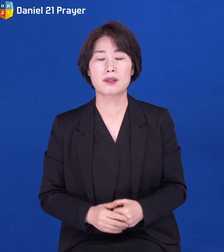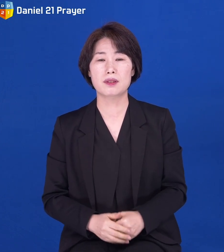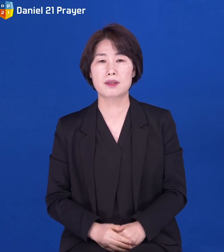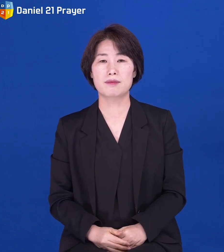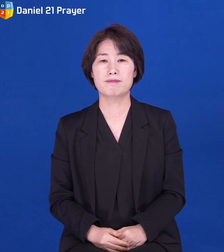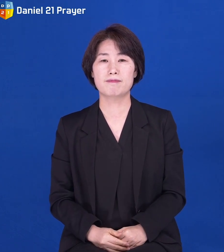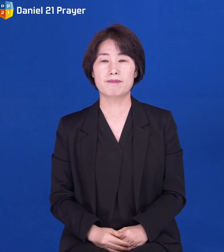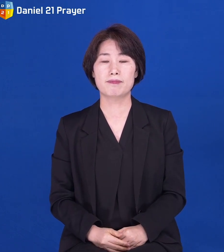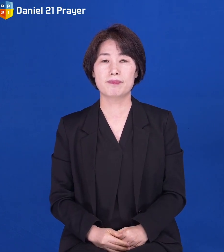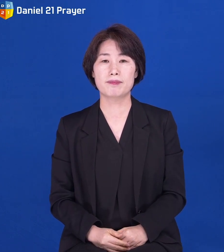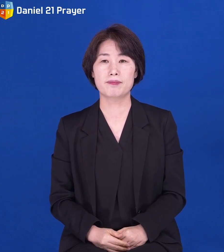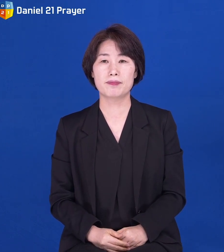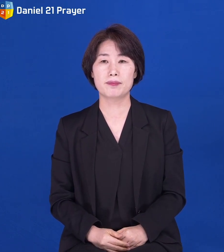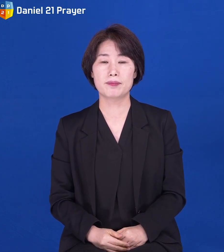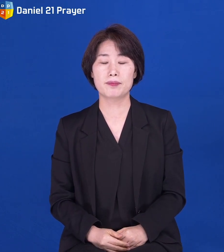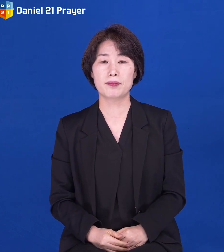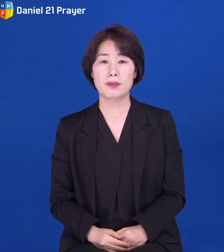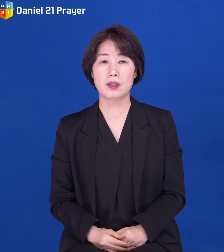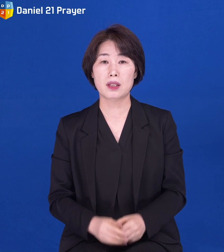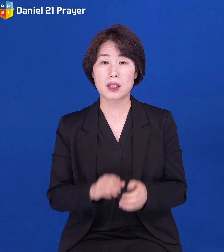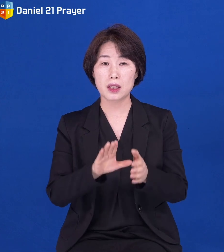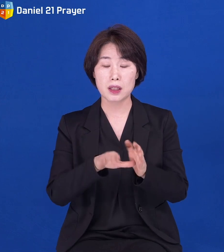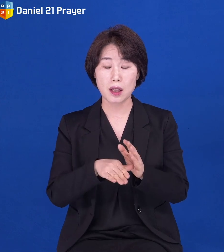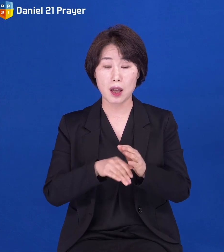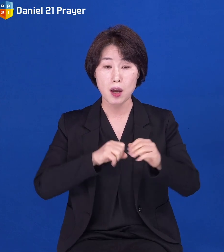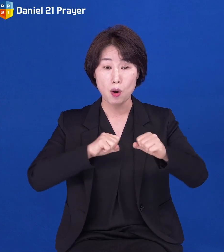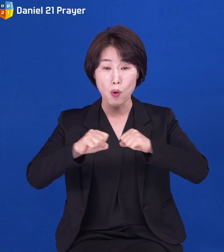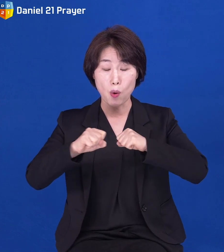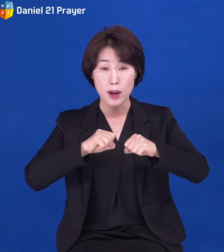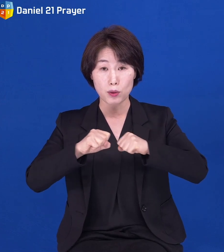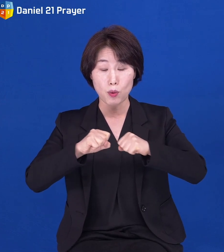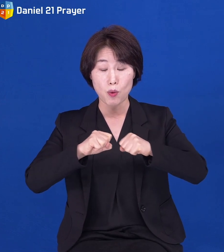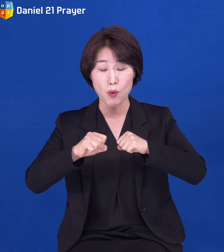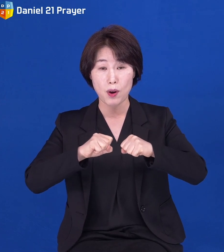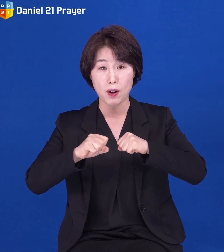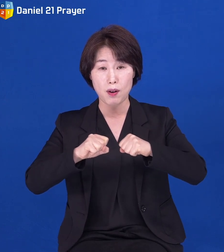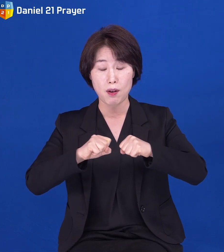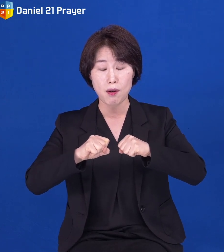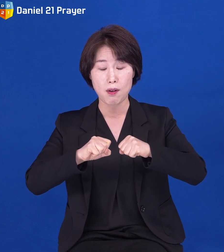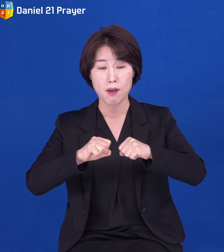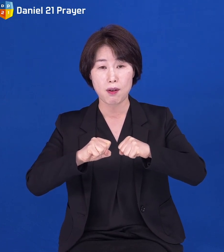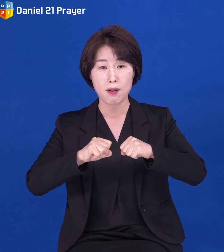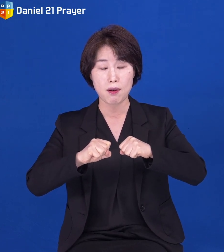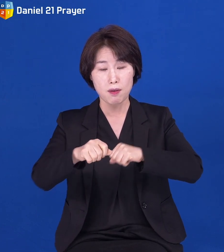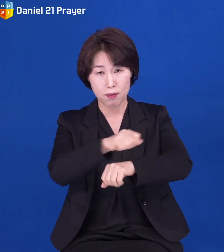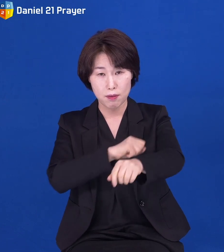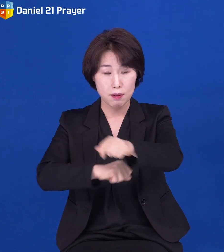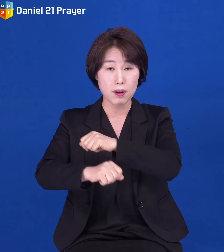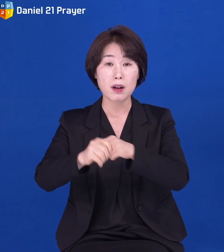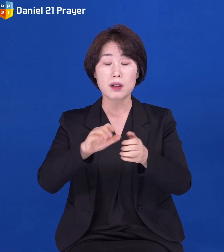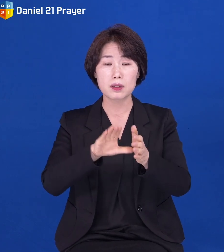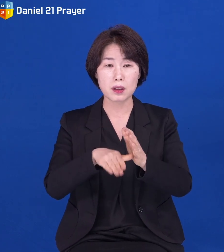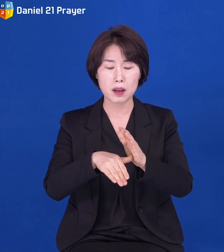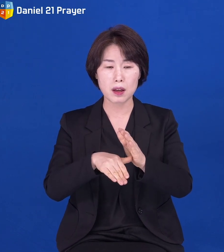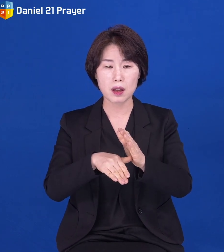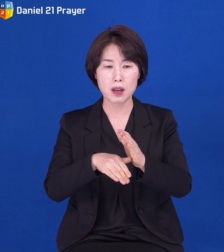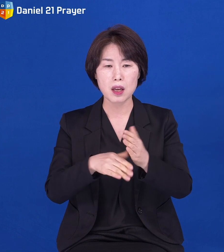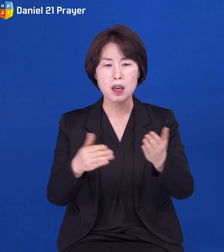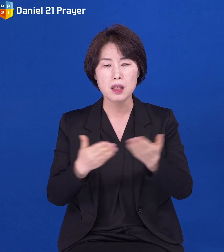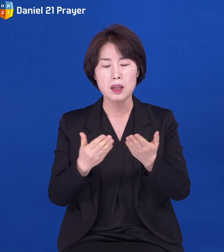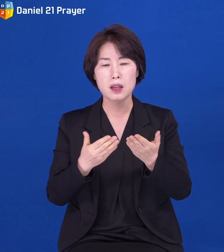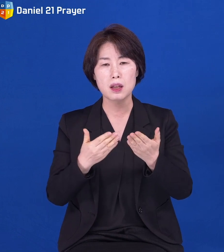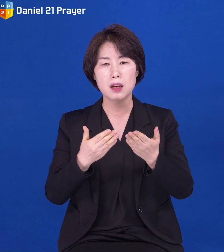뭐 사실은 그때 참 한참 활동을 할 나이였기 때문에 그냥 딱 멈추기가 되게 힘들었고